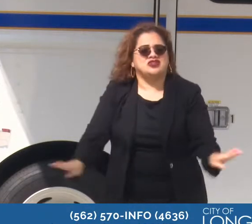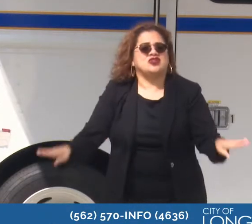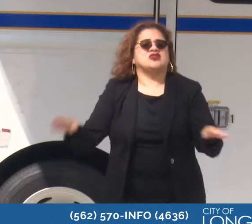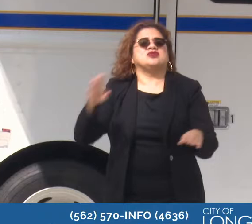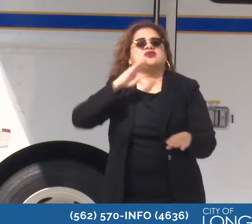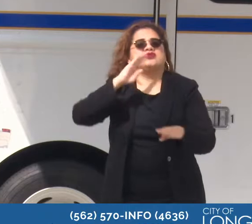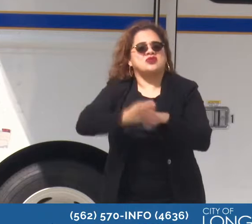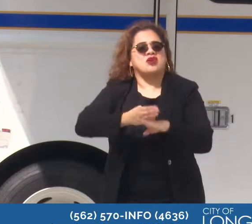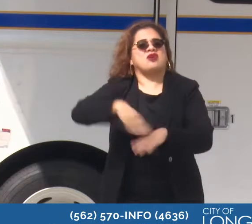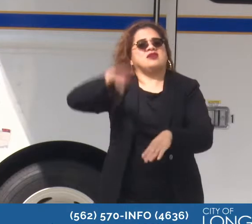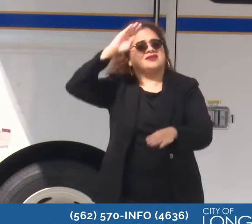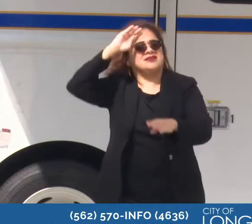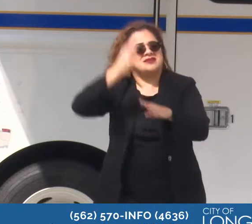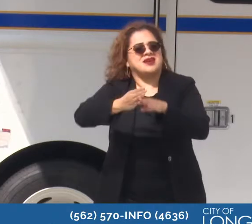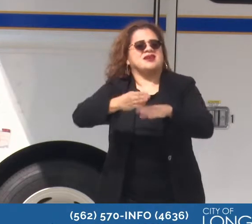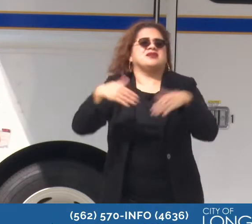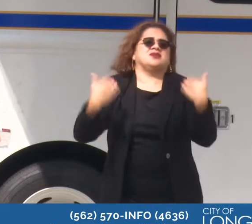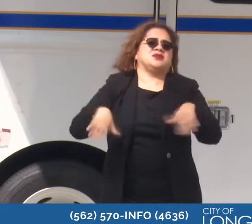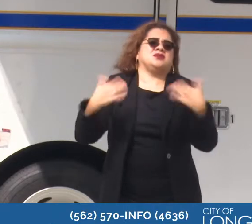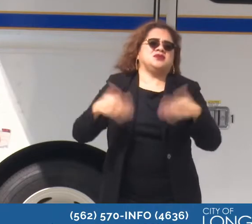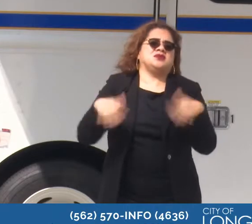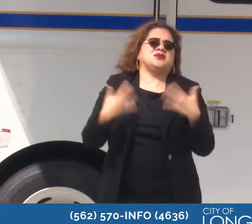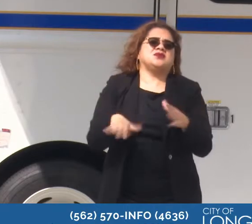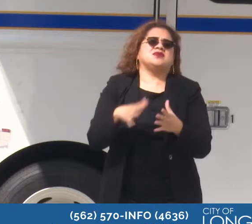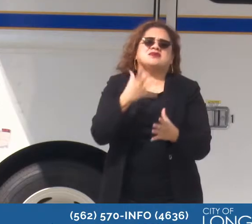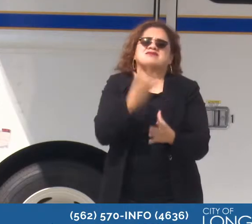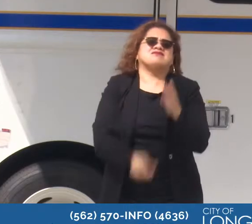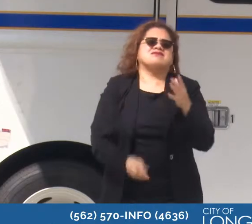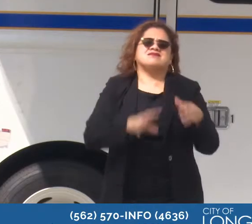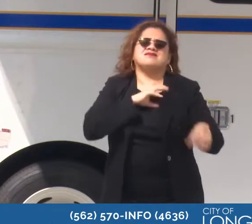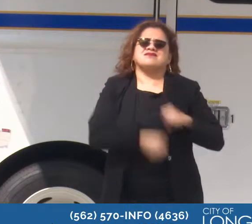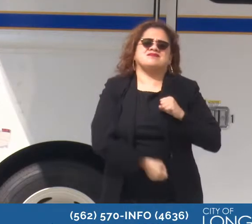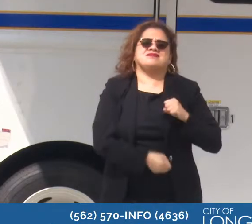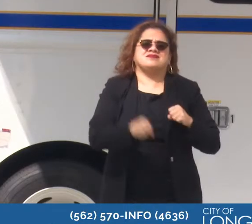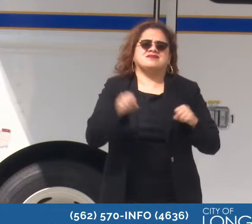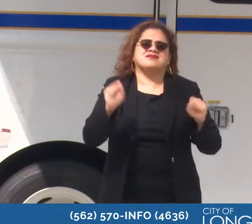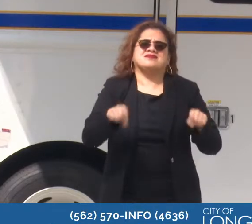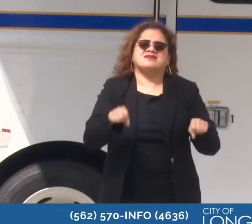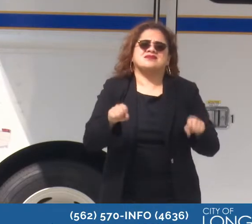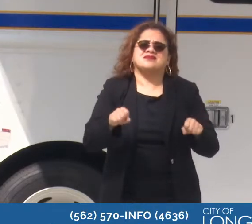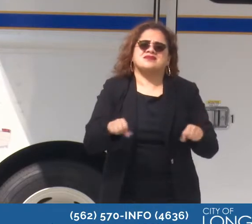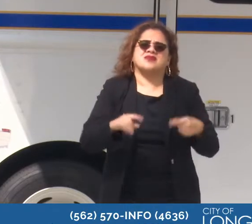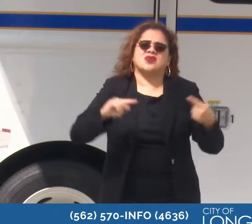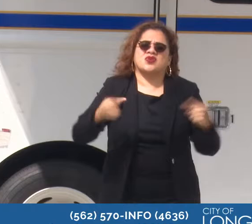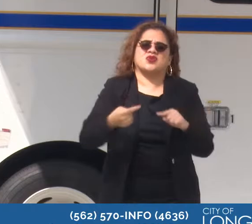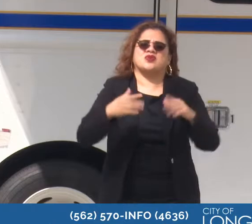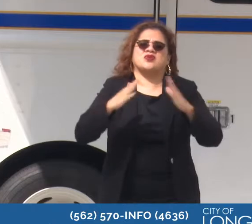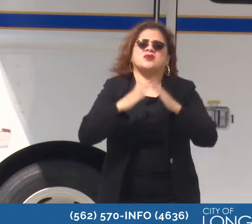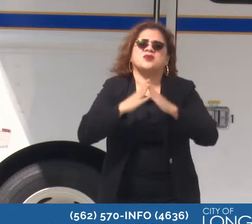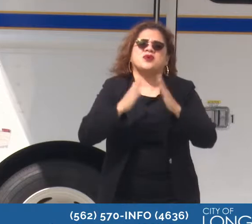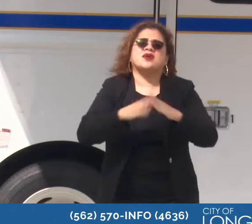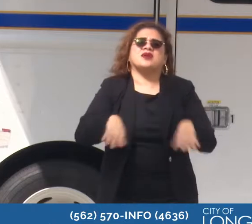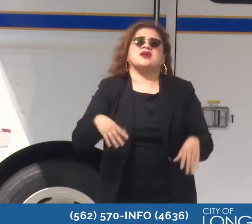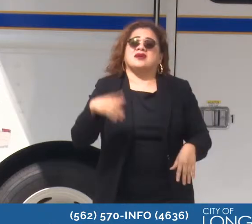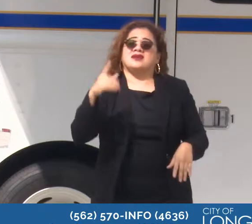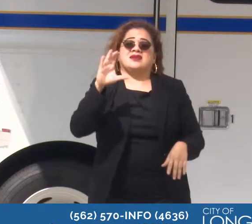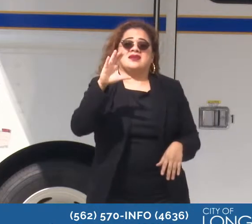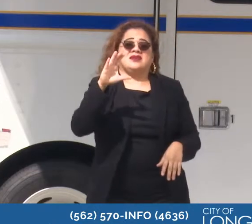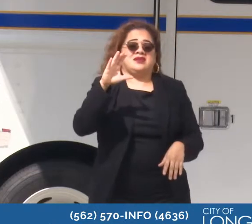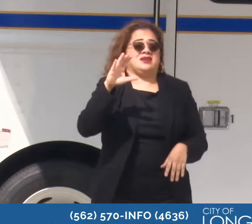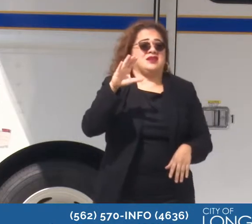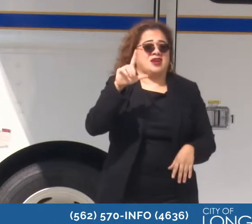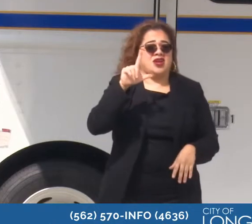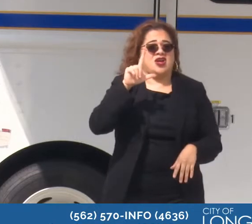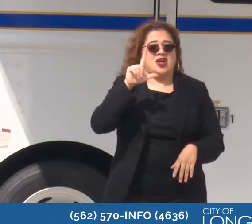gran pésame para todos. Basado en toda la información que tenemos en el condado, Long